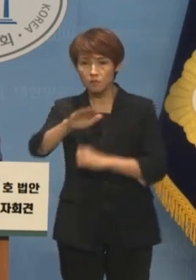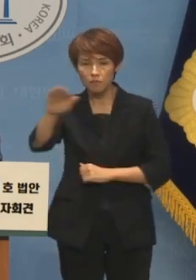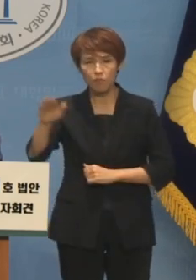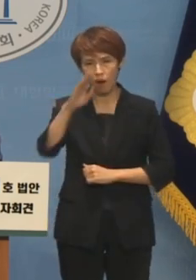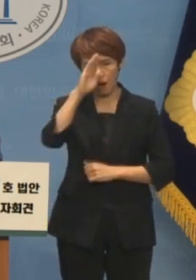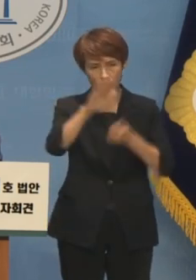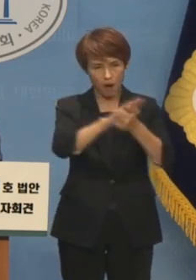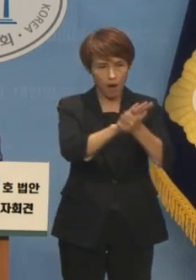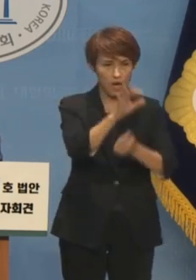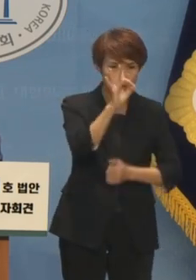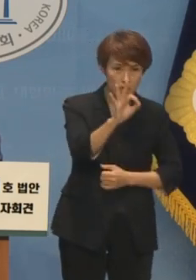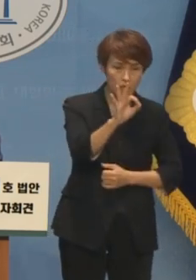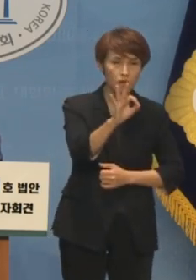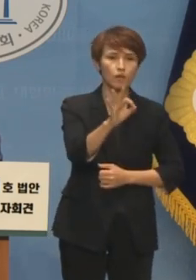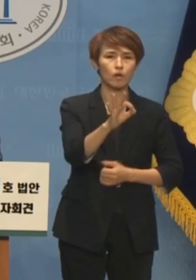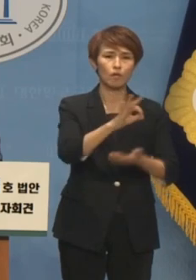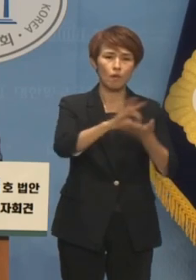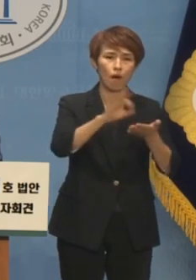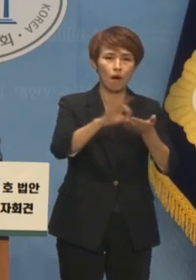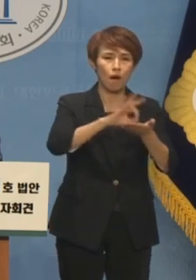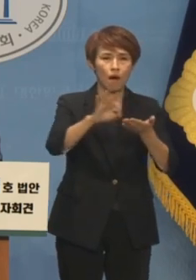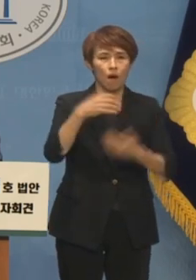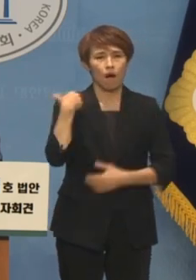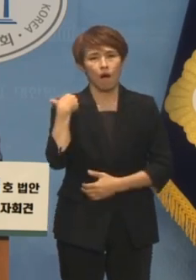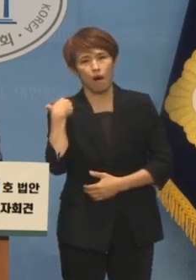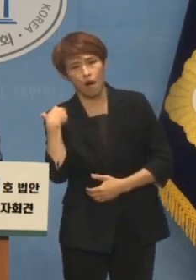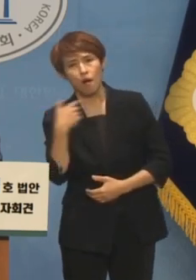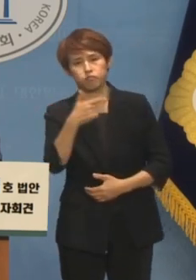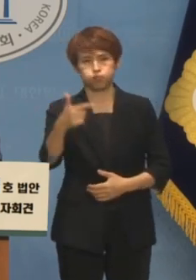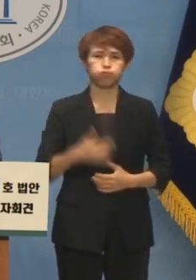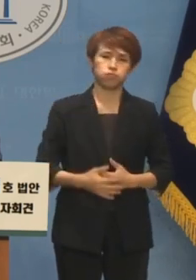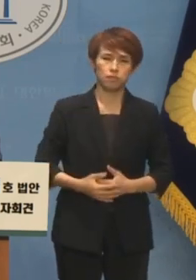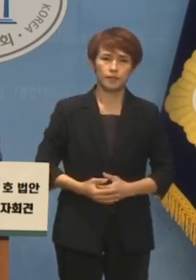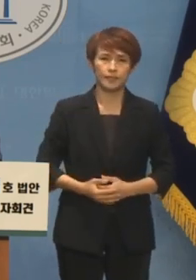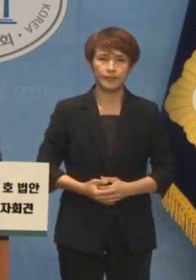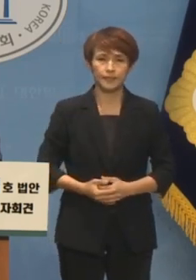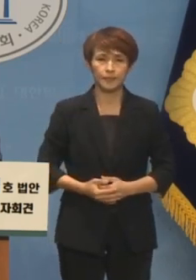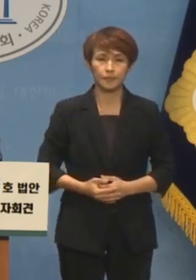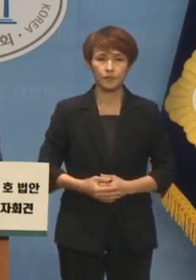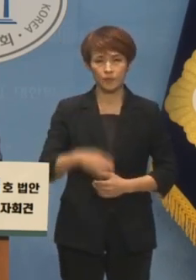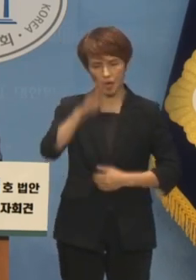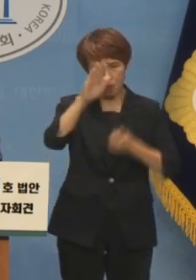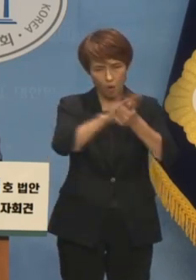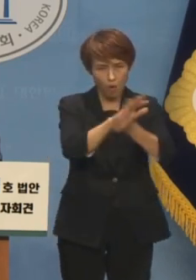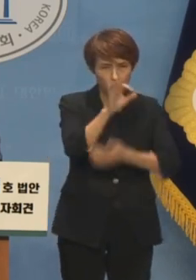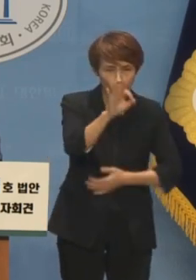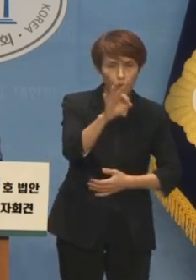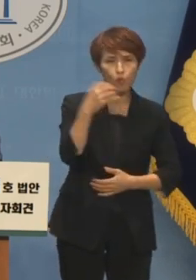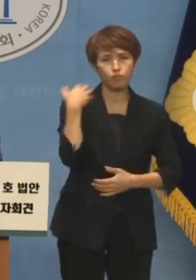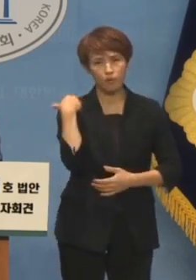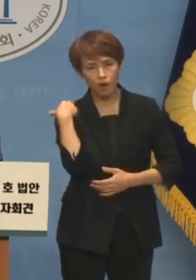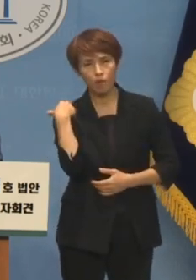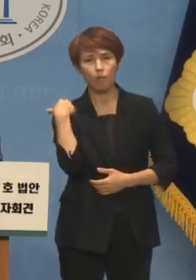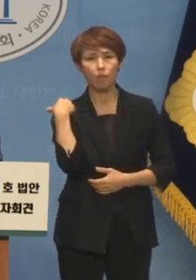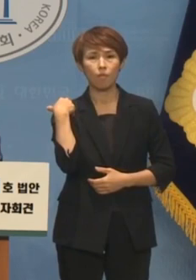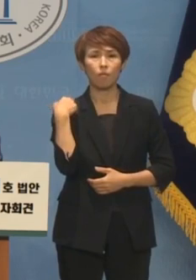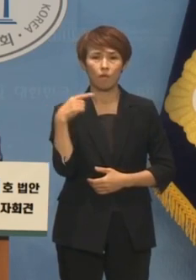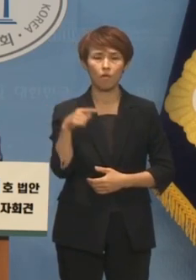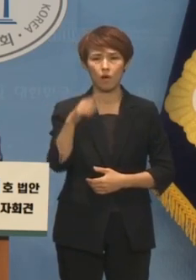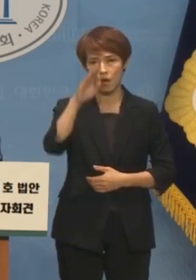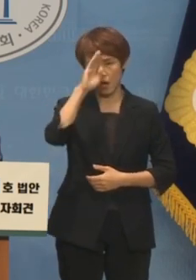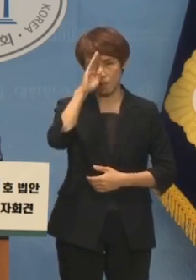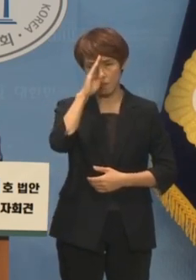간병비 부담으로 큰 고통을 받고 있습니다. 이러한 간병의 부담과 고통은 최근